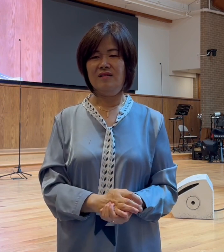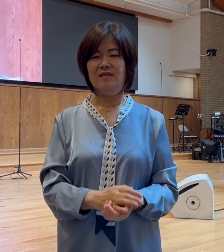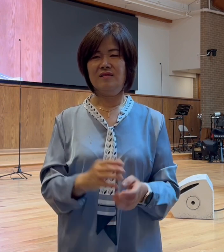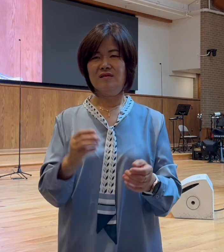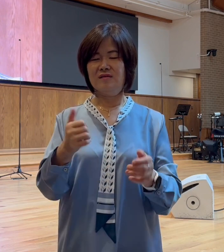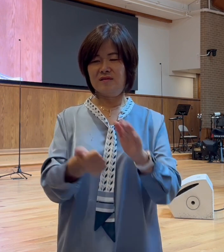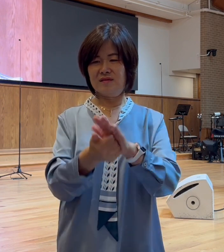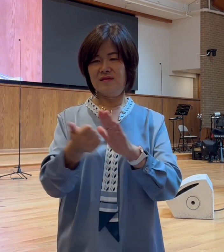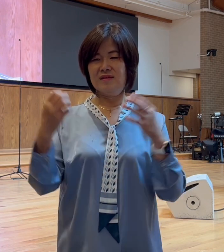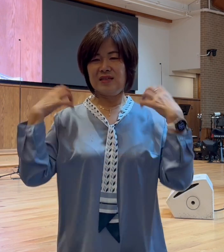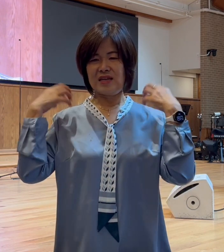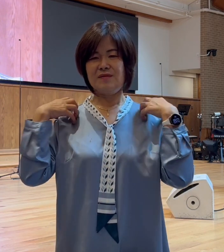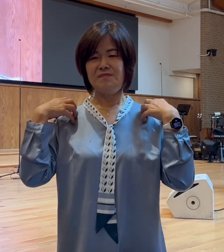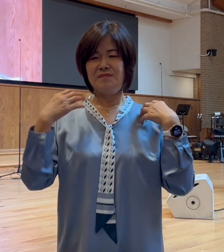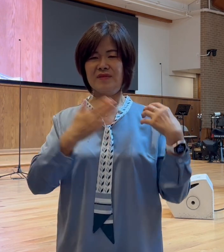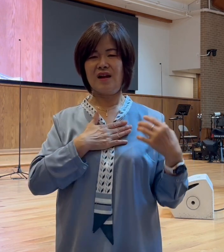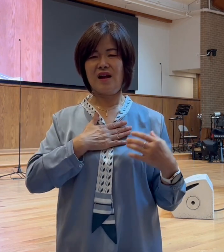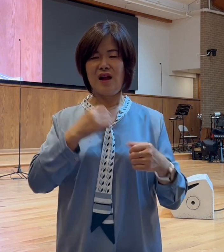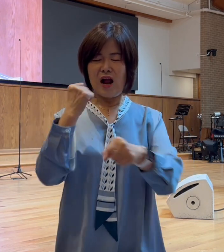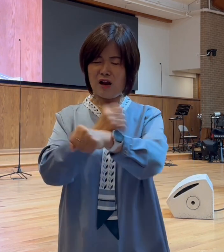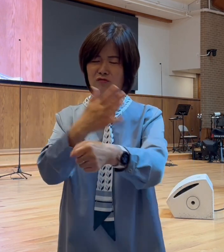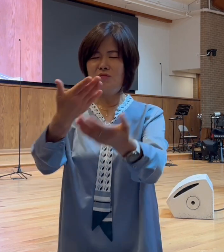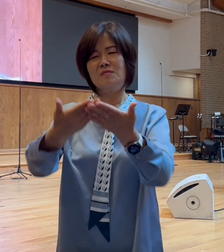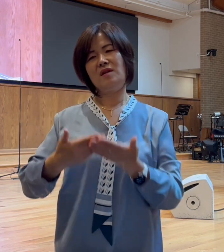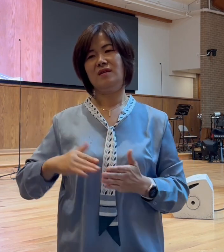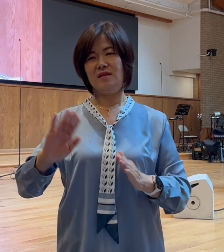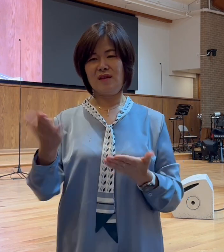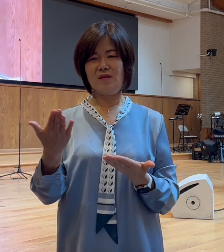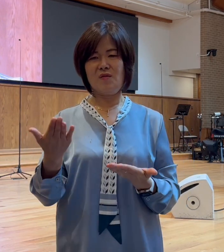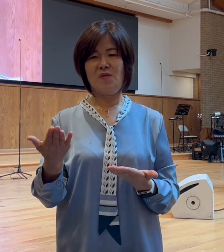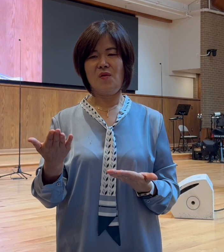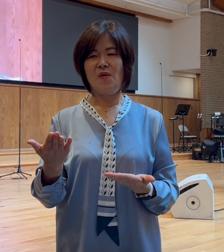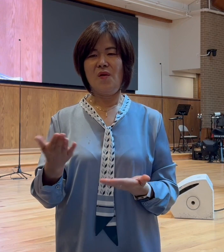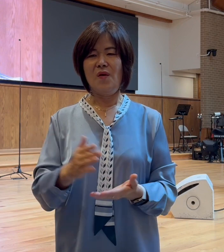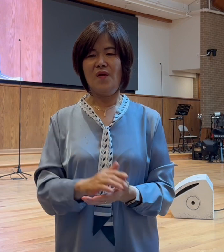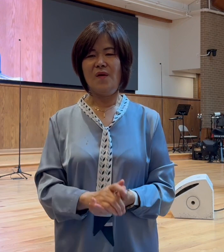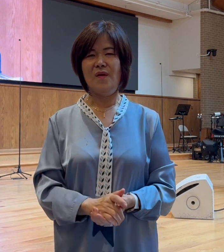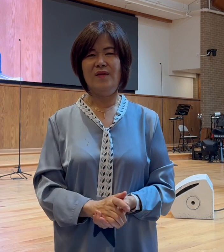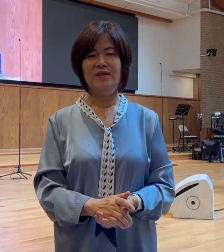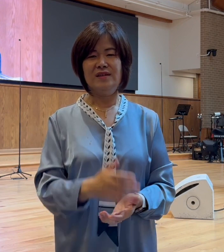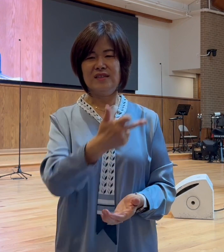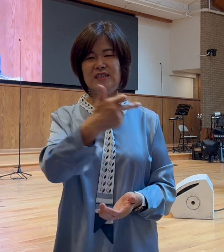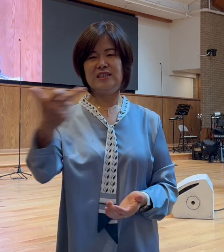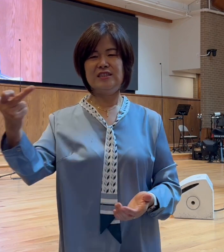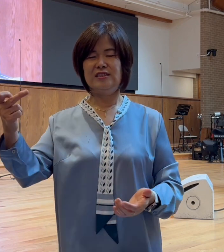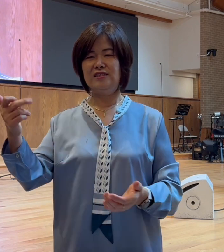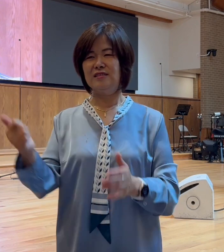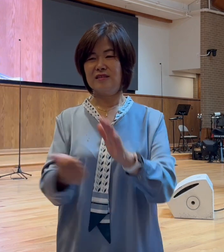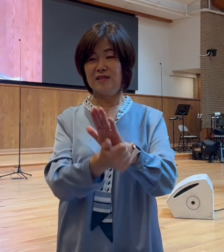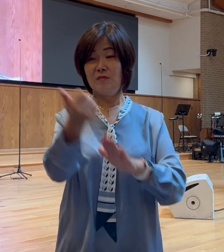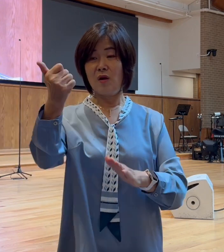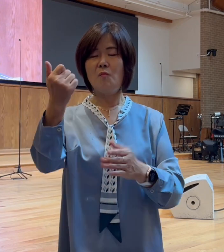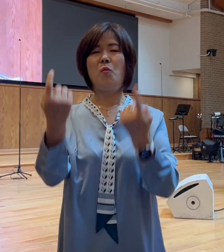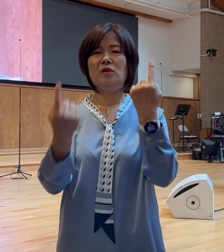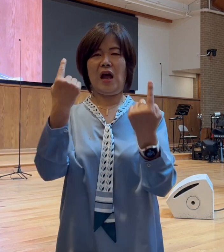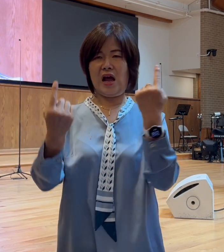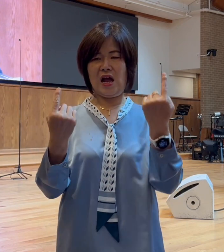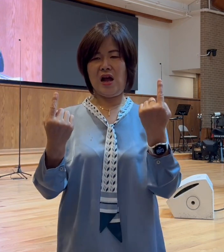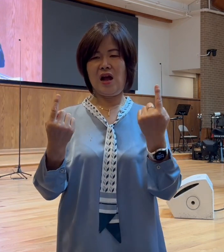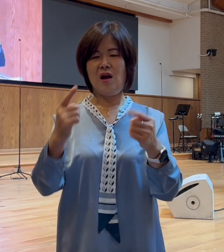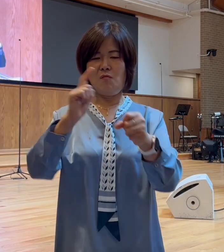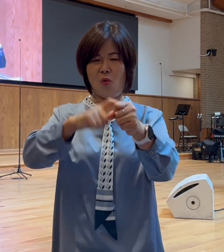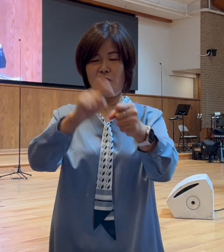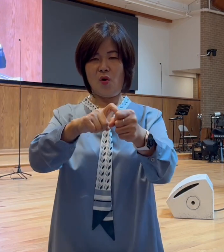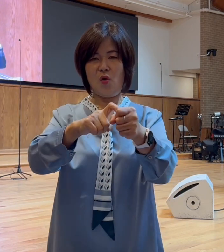그 소명은 제가 어쩔 수 없이 받아들여야 하는 거고, 그렇다 손 치더라도 큰 야망 품기보다는